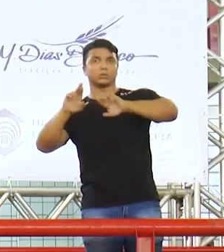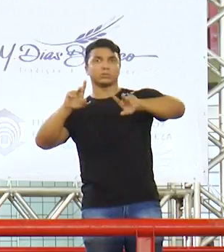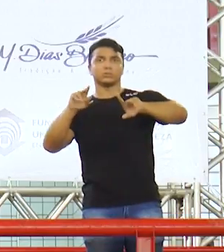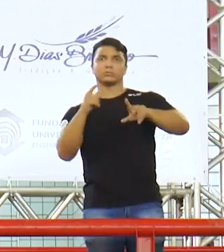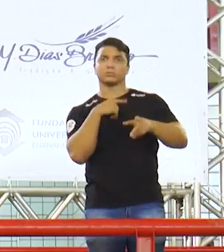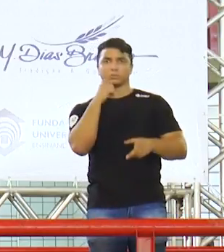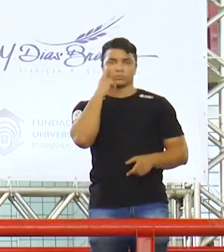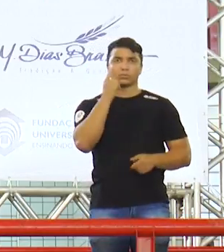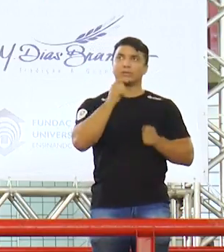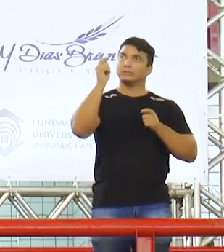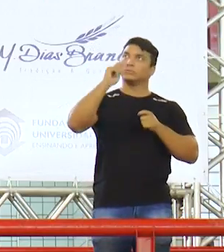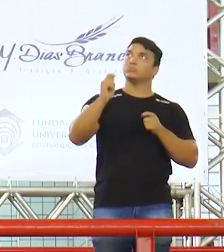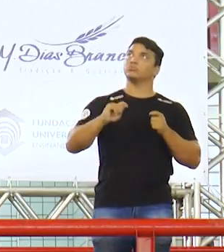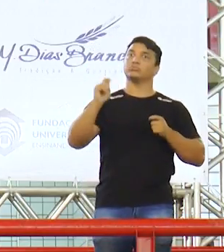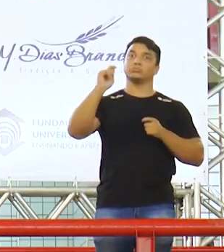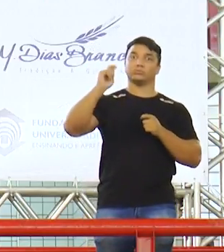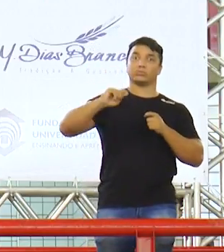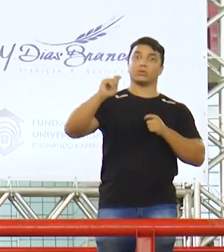que você empina lá,